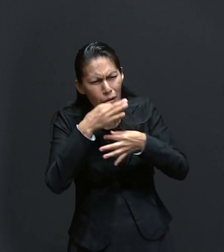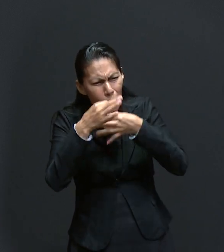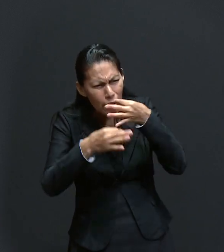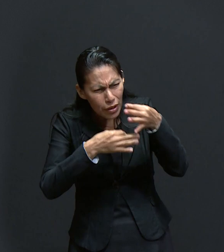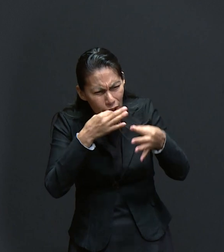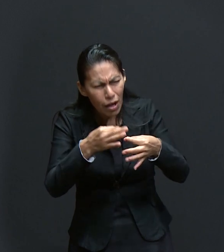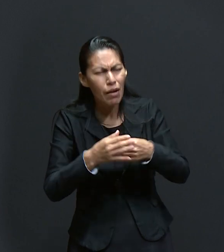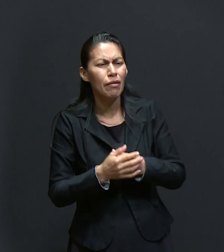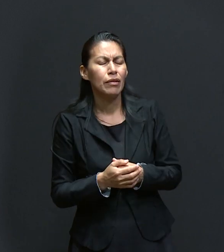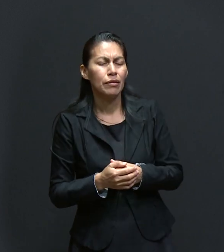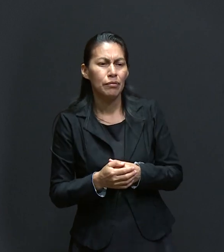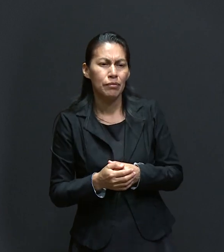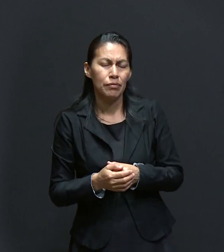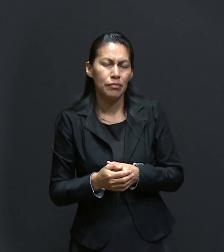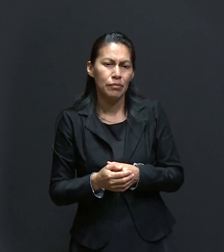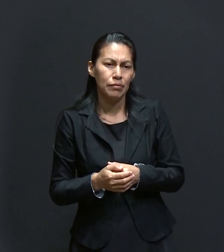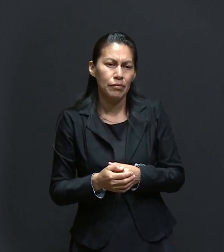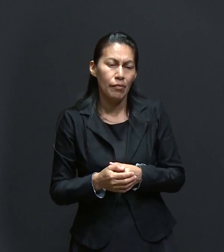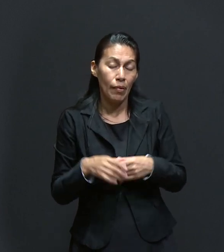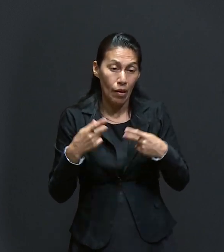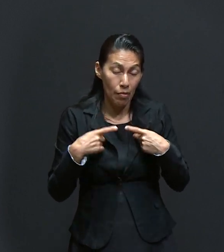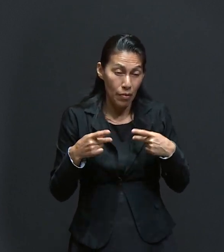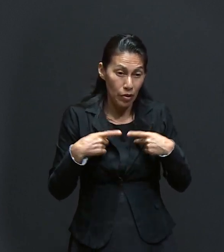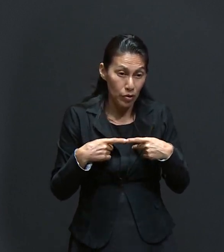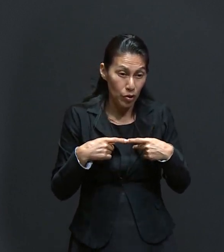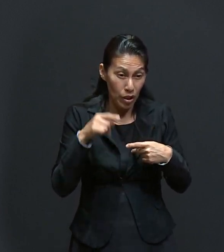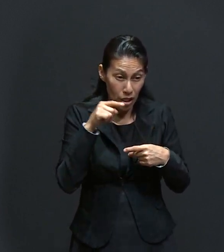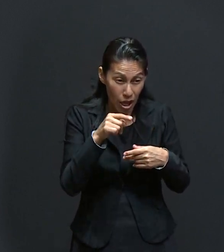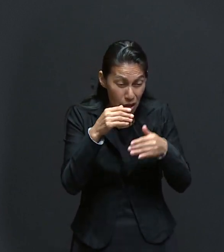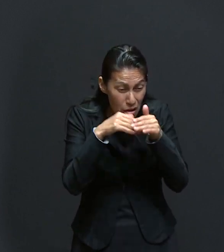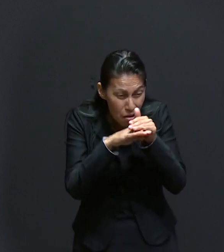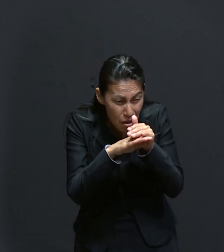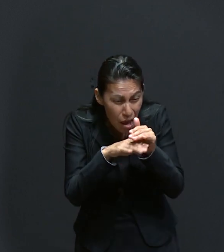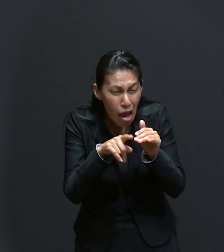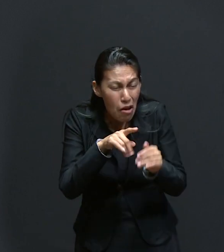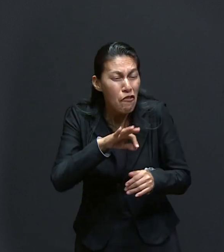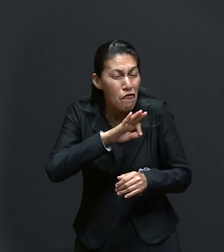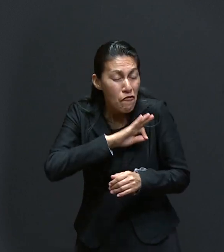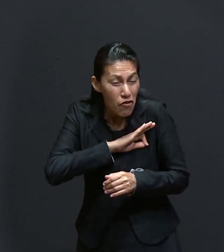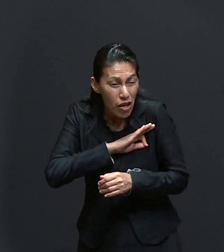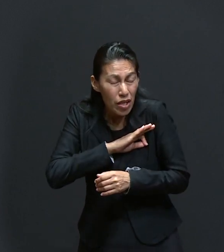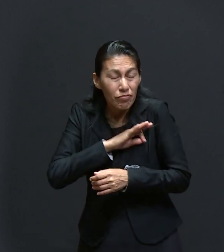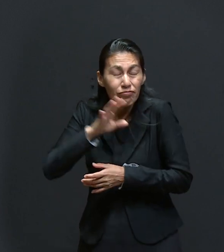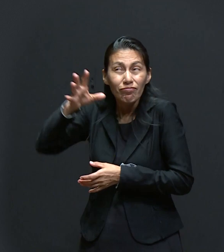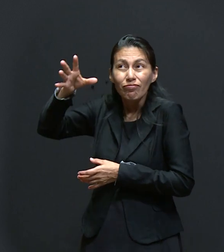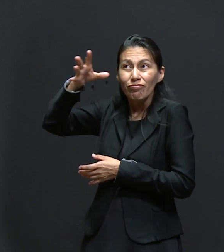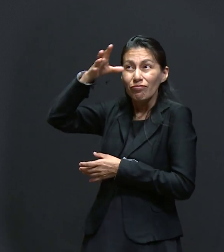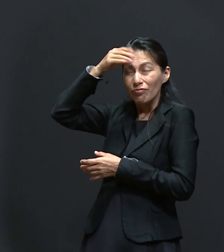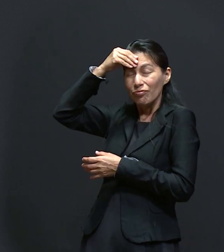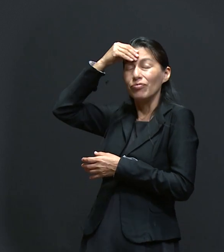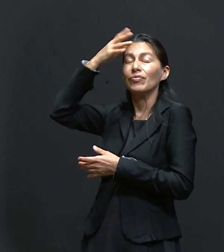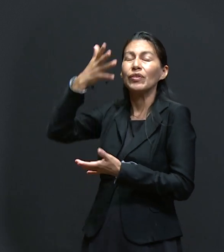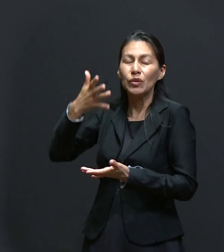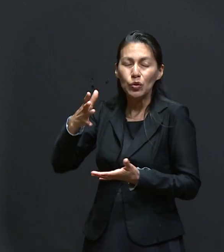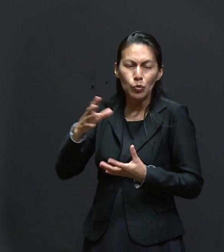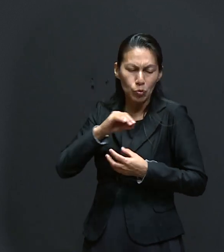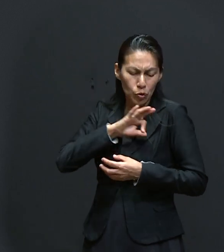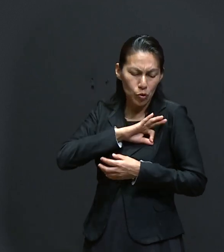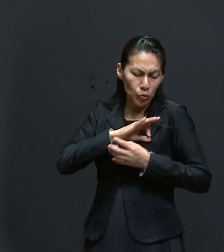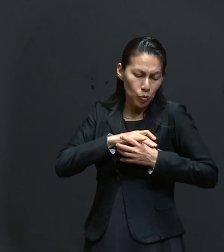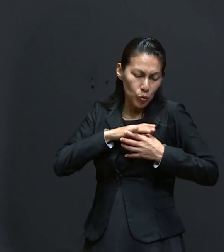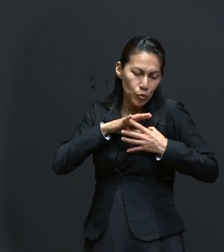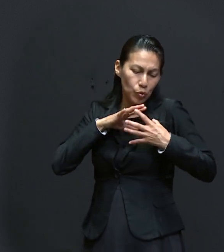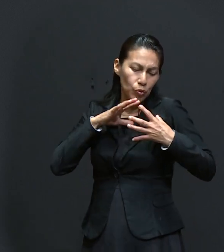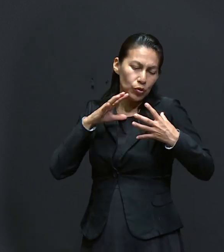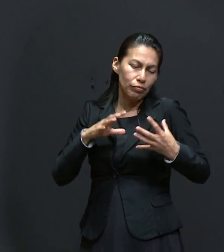personas y estaban predicando y enseñando y esas personas o adquirieron fe a través de